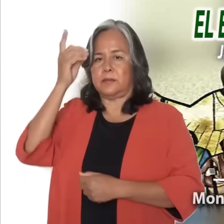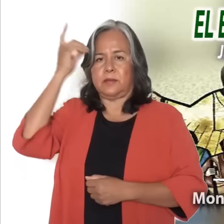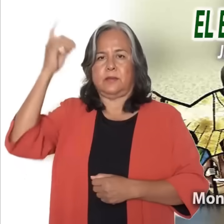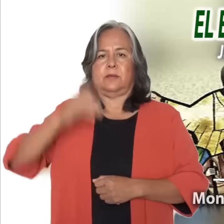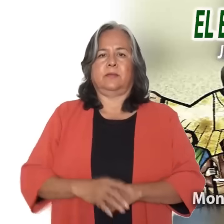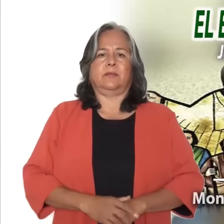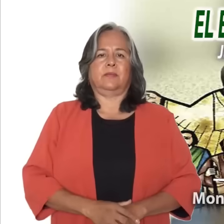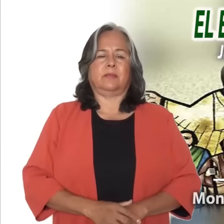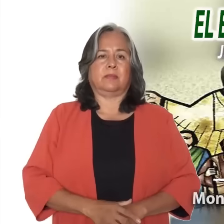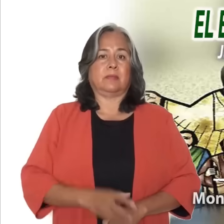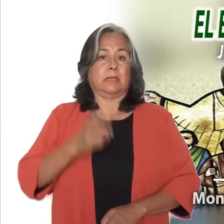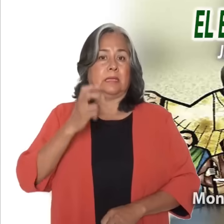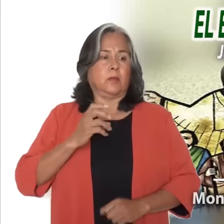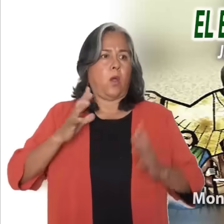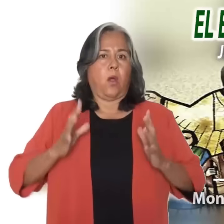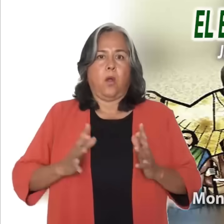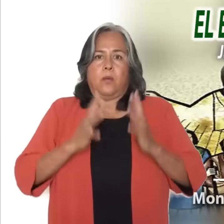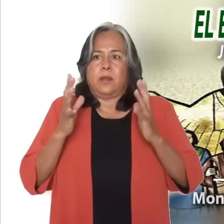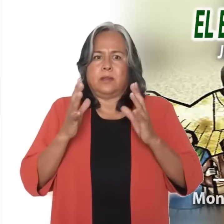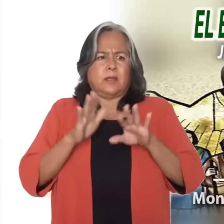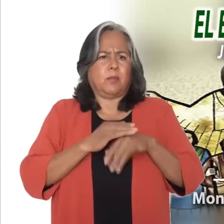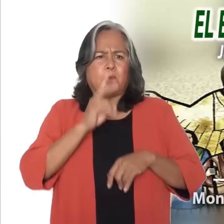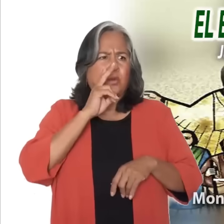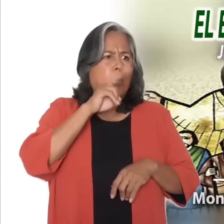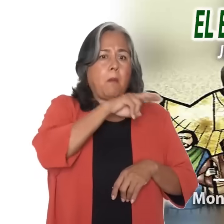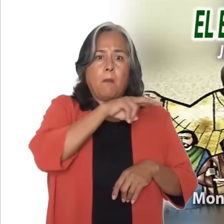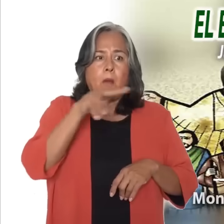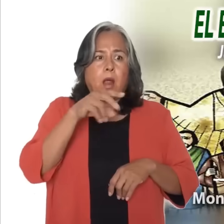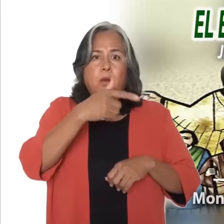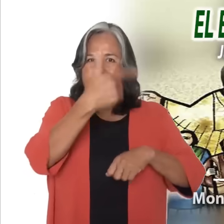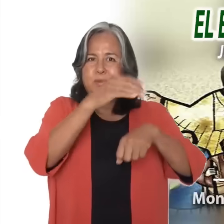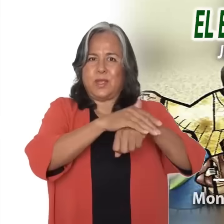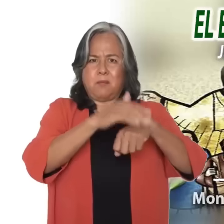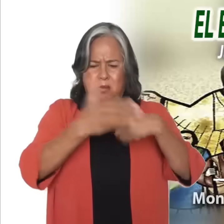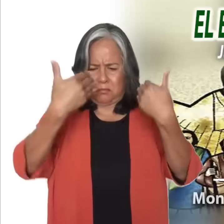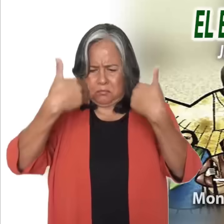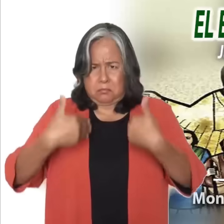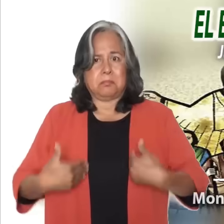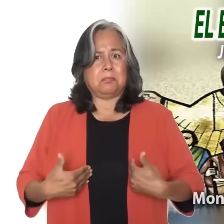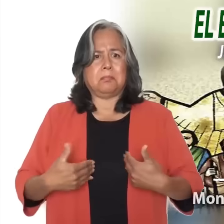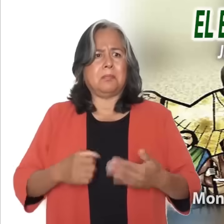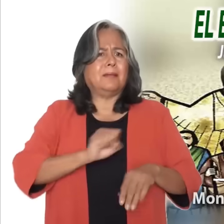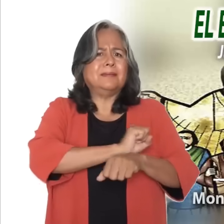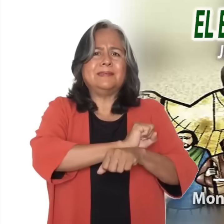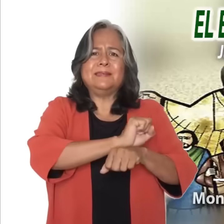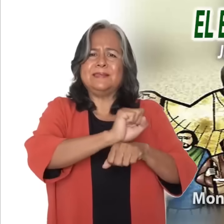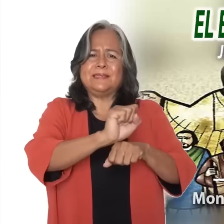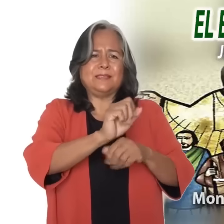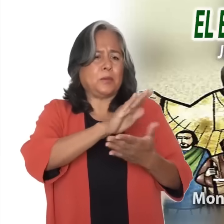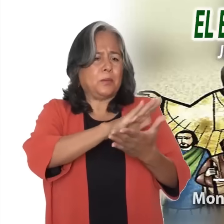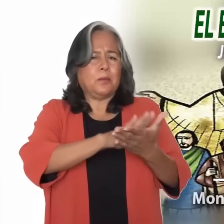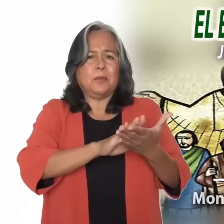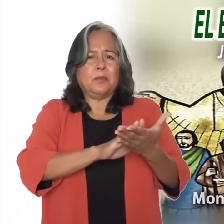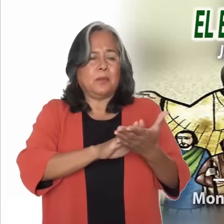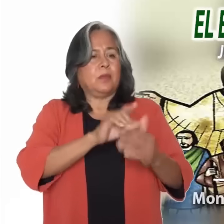la sencillez y precariedad de lo que pueden portar. Prácticamente nada, solamente